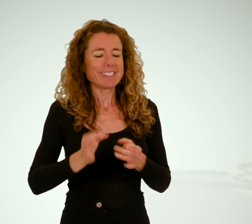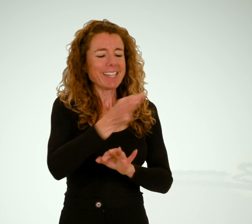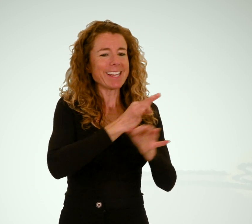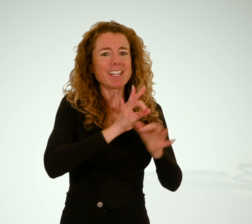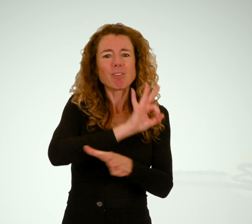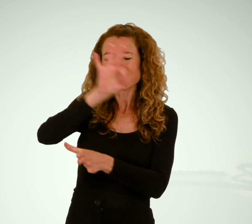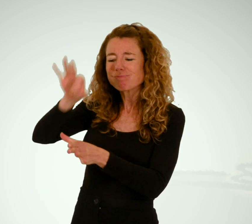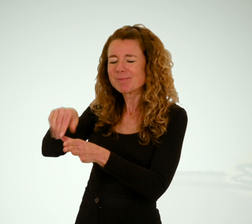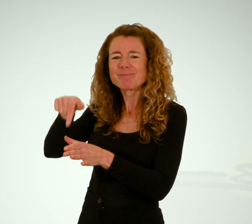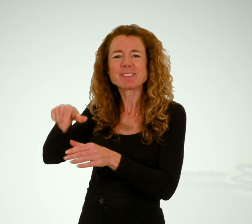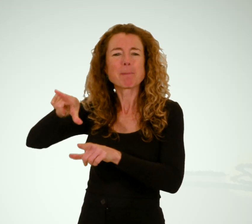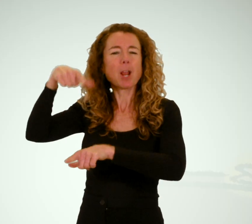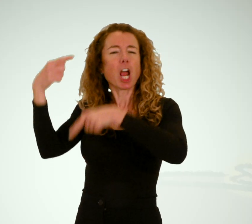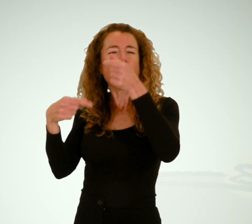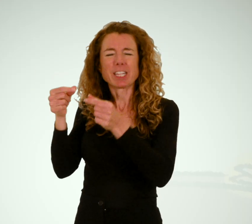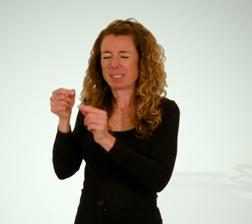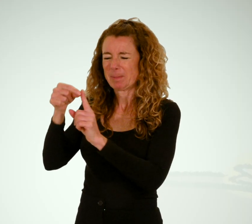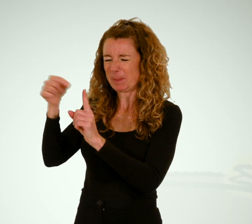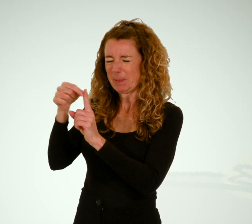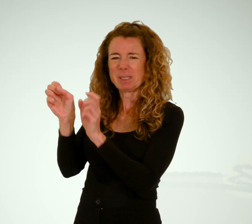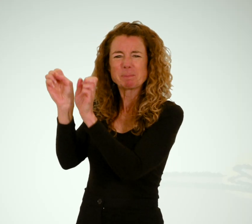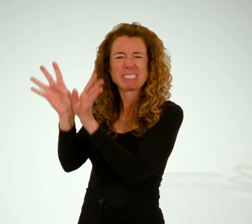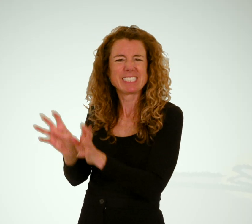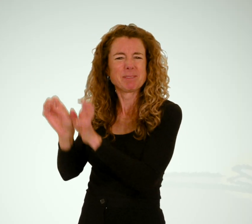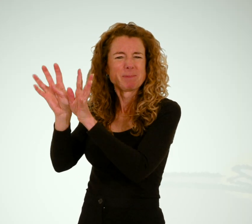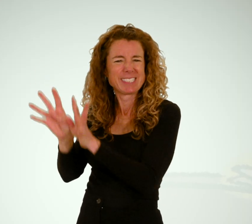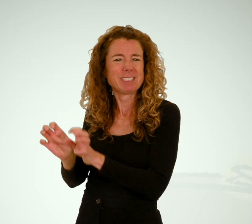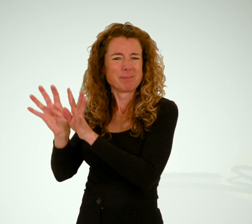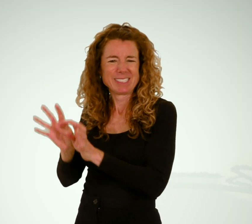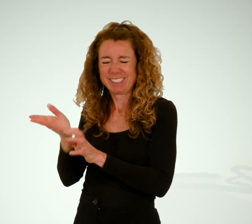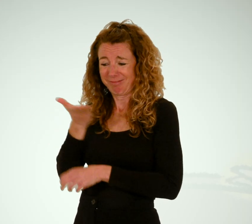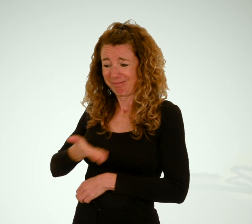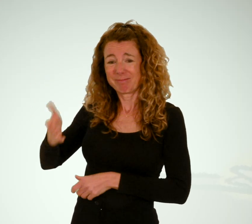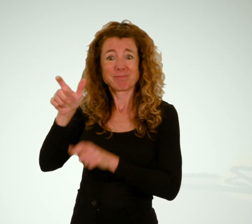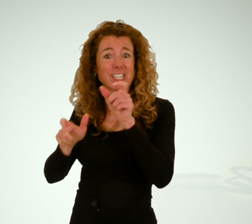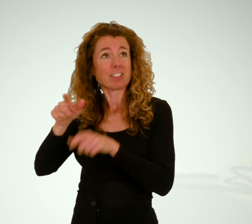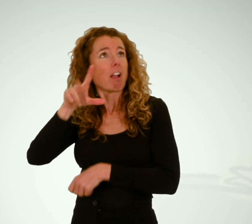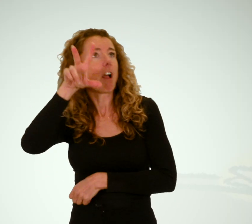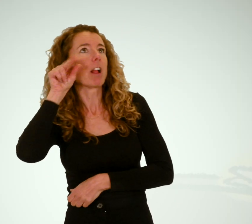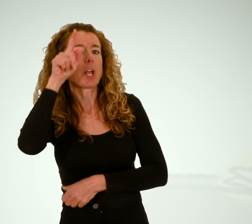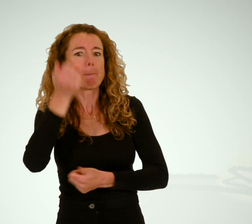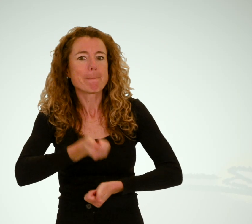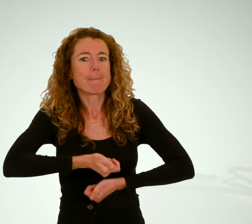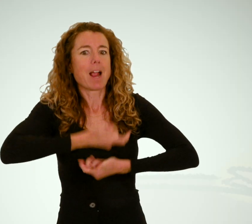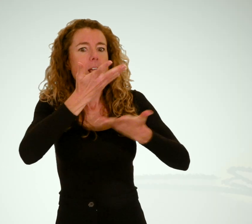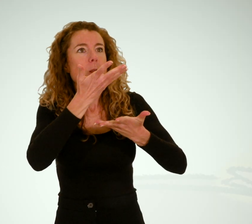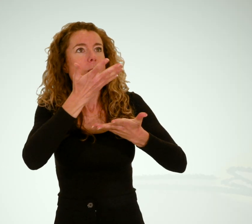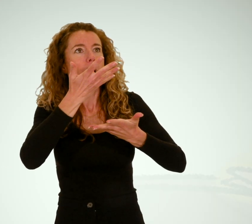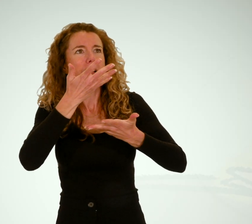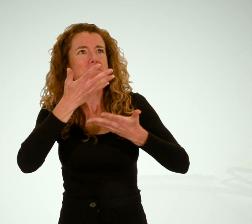Le sol couvert de plantes épineuses, ce sont les gens qui entendent la parole, mais qui s'inquiètent pour les choses de ce monde.